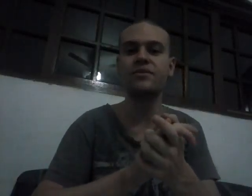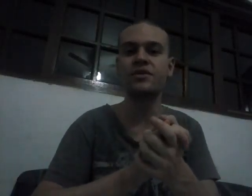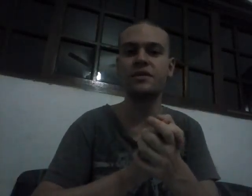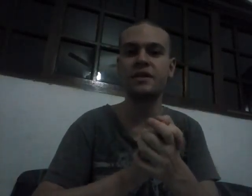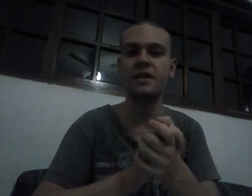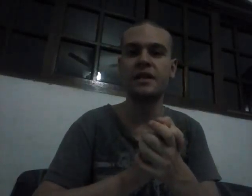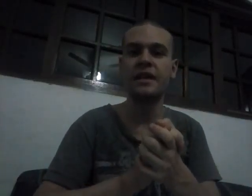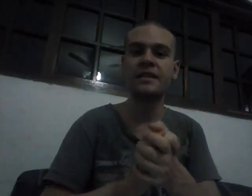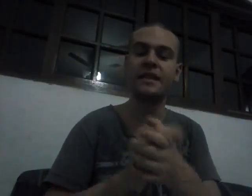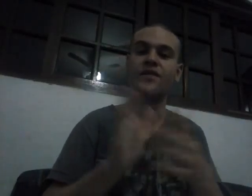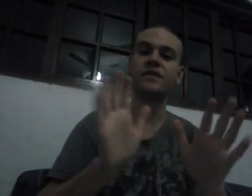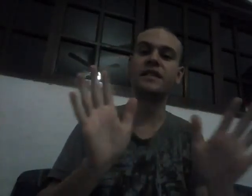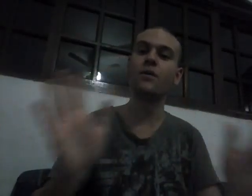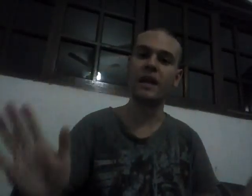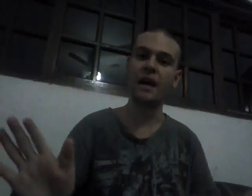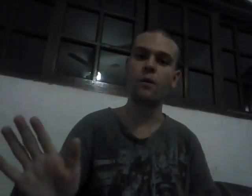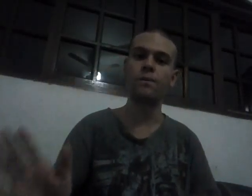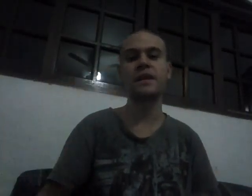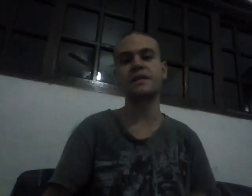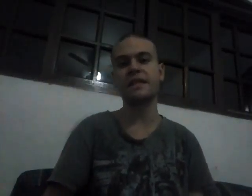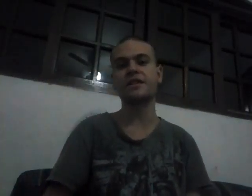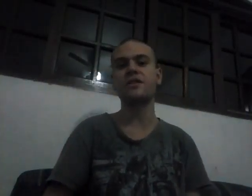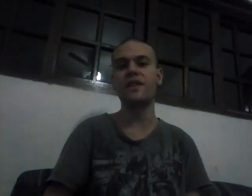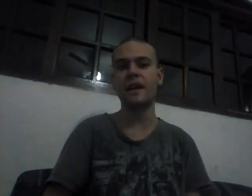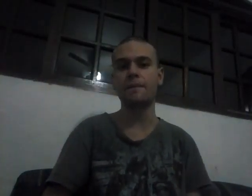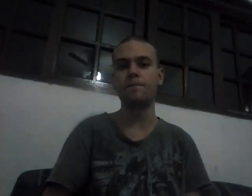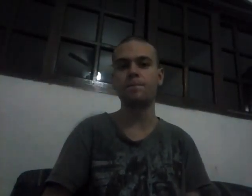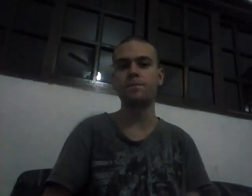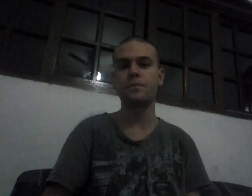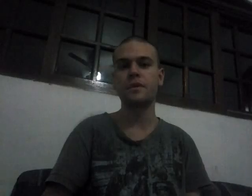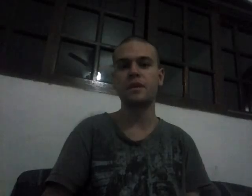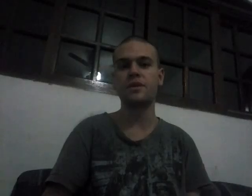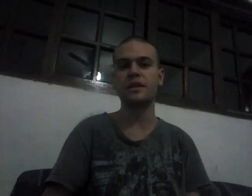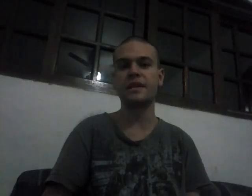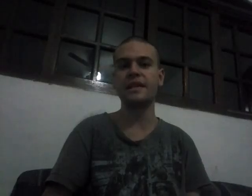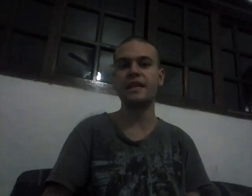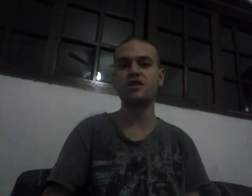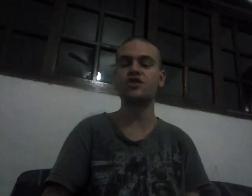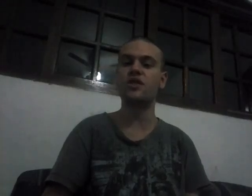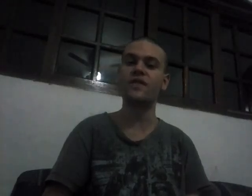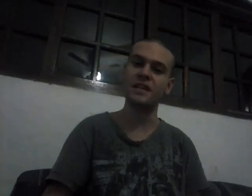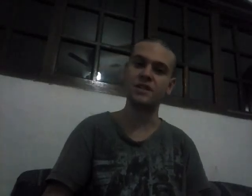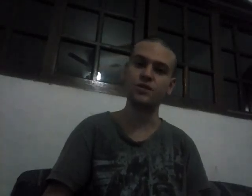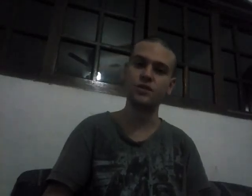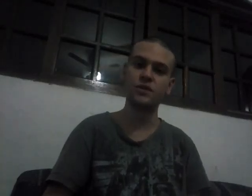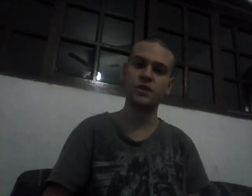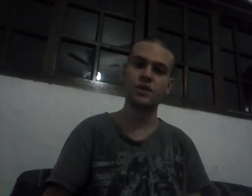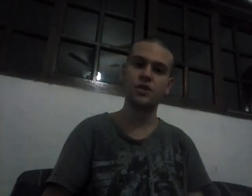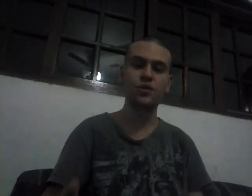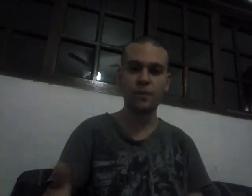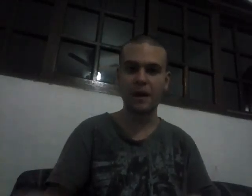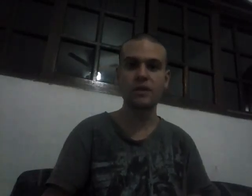mãos. Se ela fosse não oral, seria só fala. Você estaria só falando. Normal